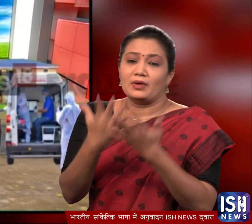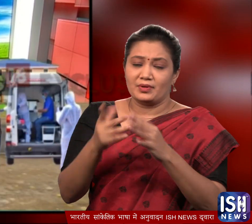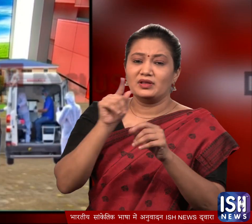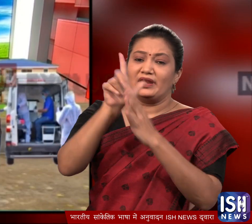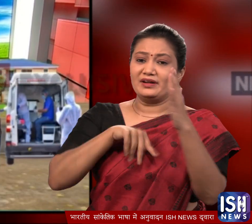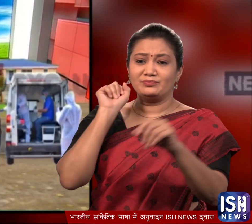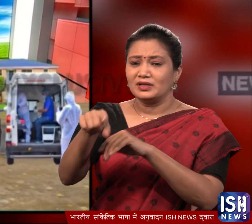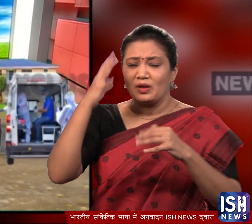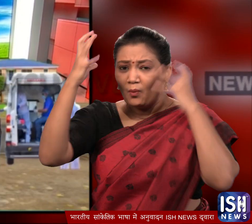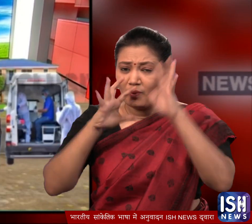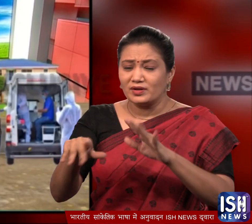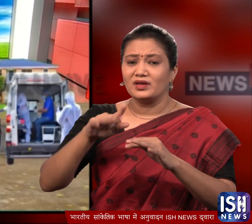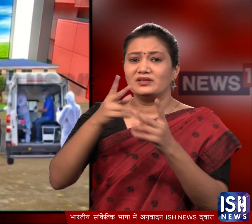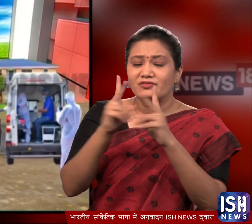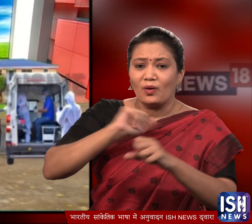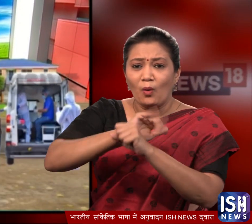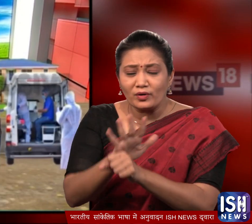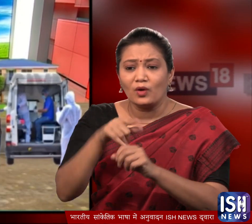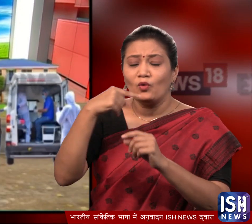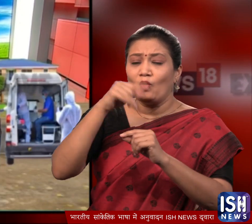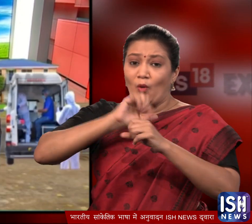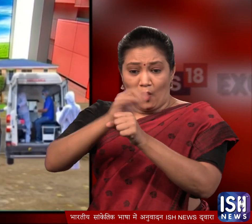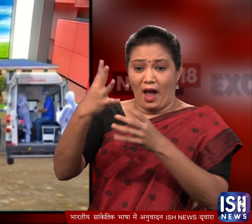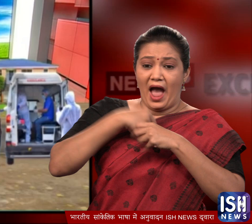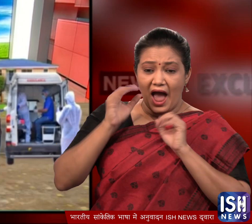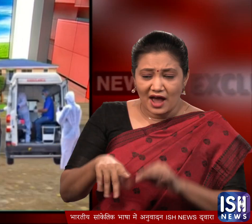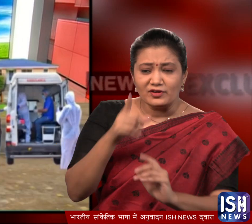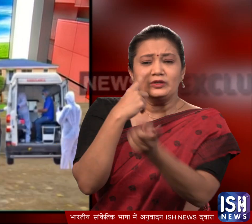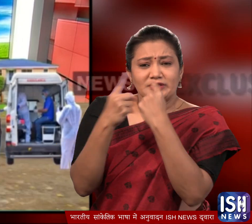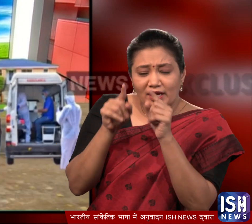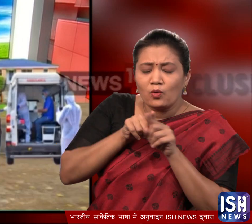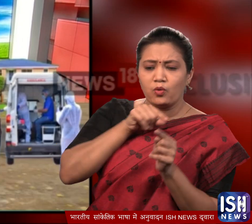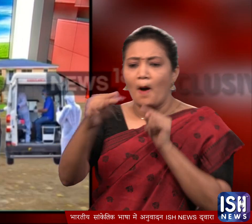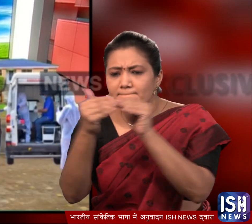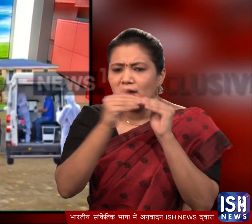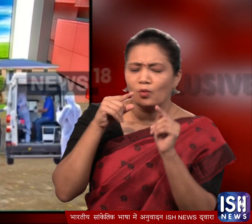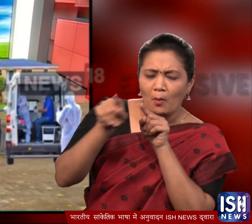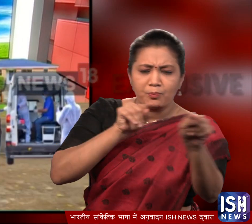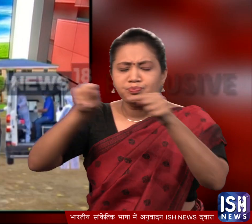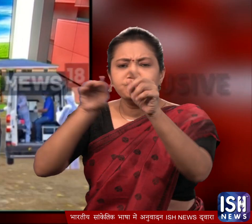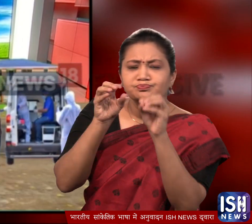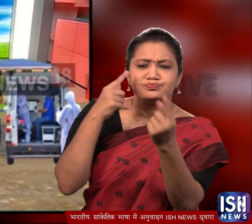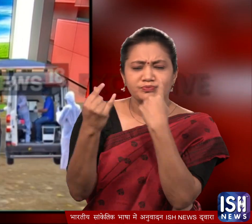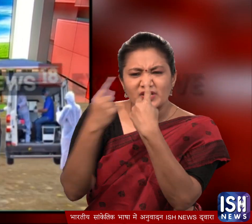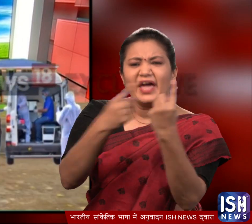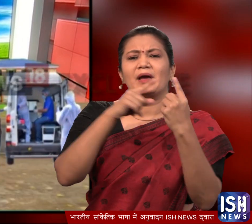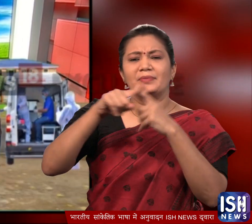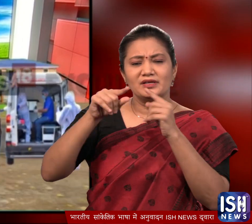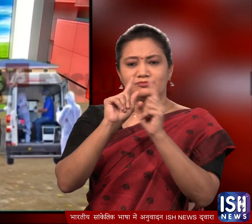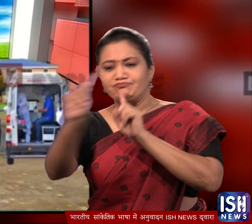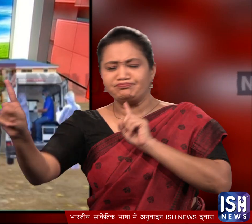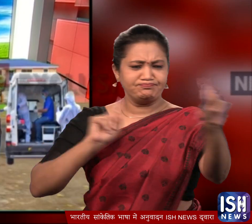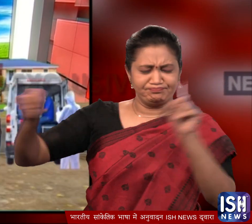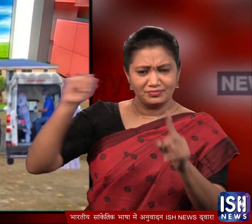चिंता जाहिर करते हुए लिखा कि राज्य में मौजूद कोरोना पॉजिटिव मरीजों को ठीक से ट्रैक नहीं किया जा रहा है और उनकी जांच और